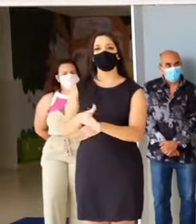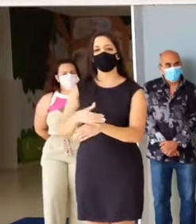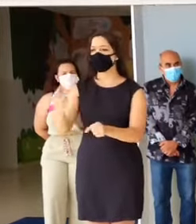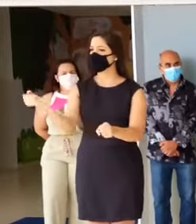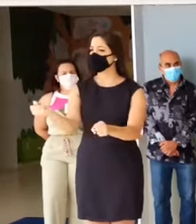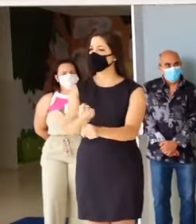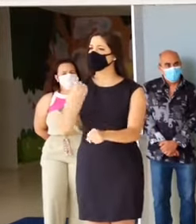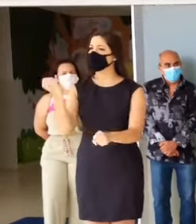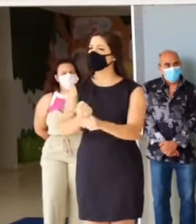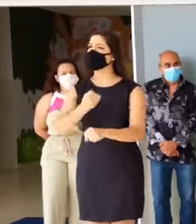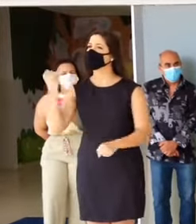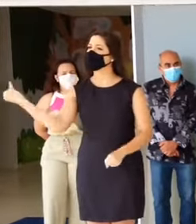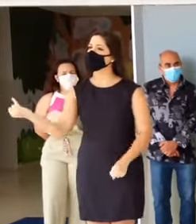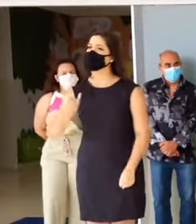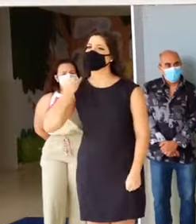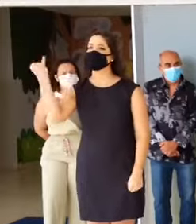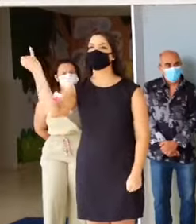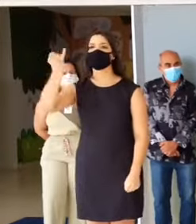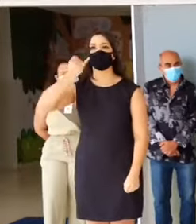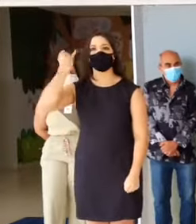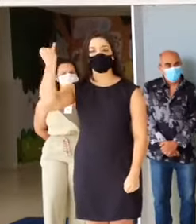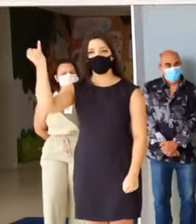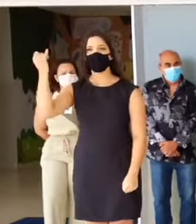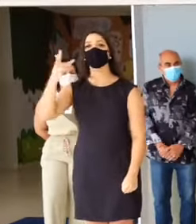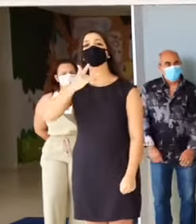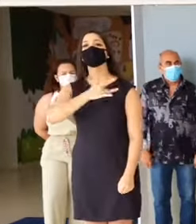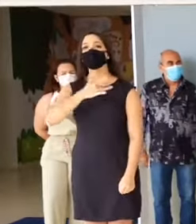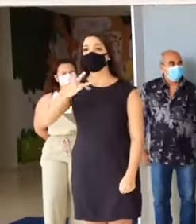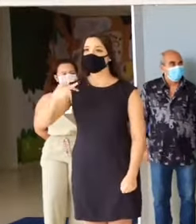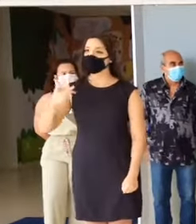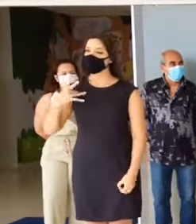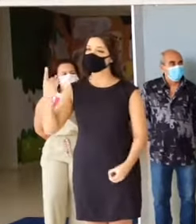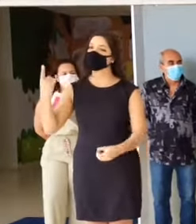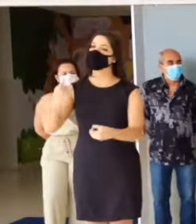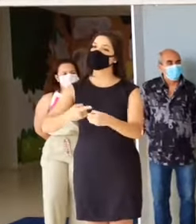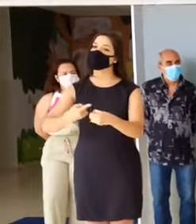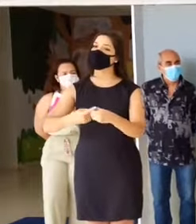obra tão importante para a área da saúde da nossa cidade.